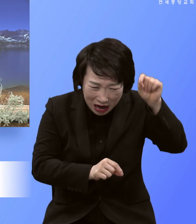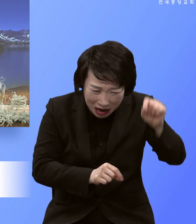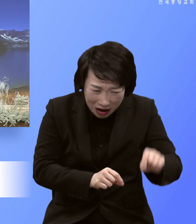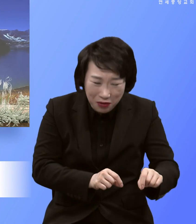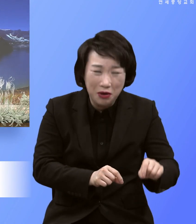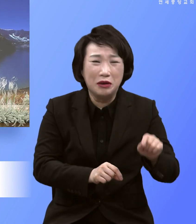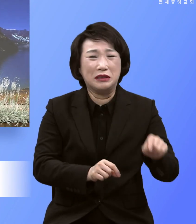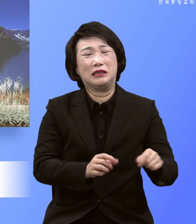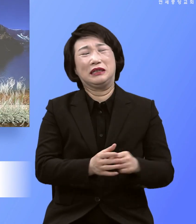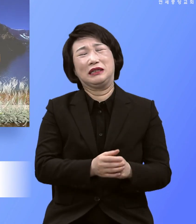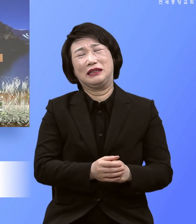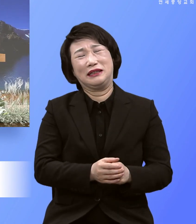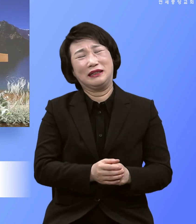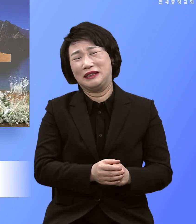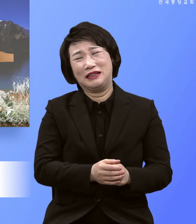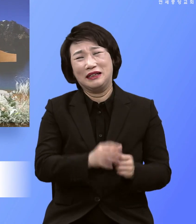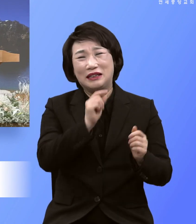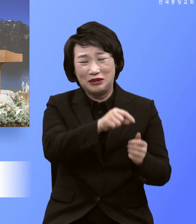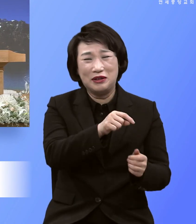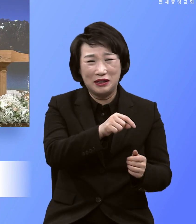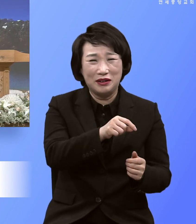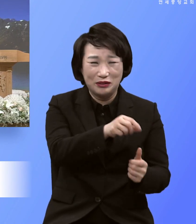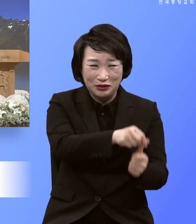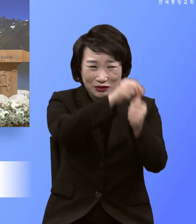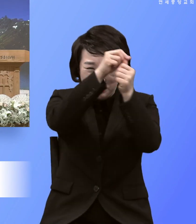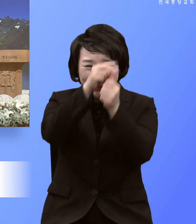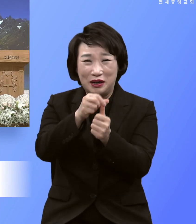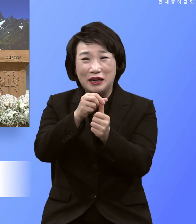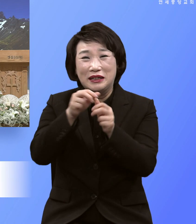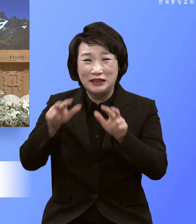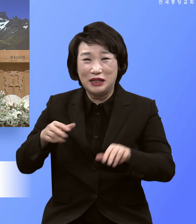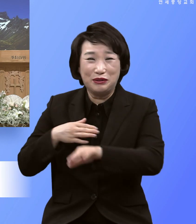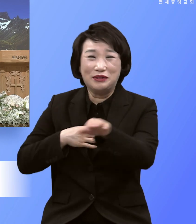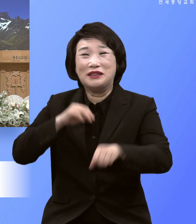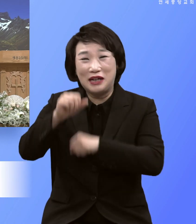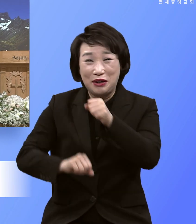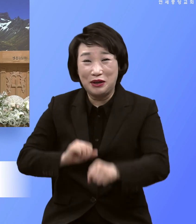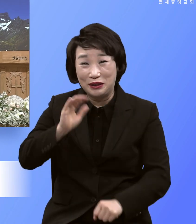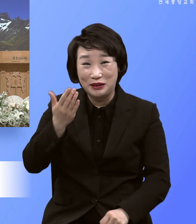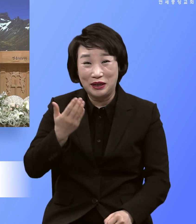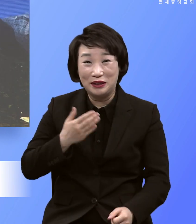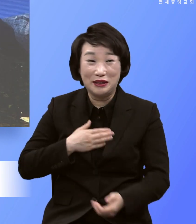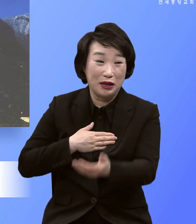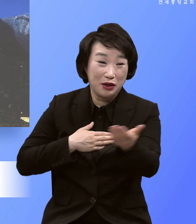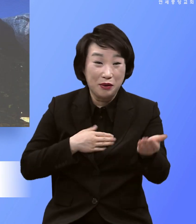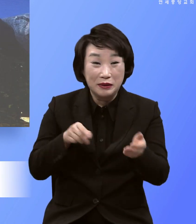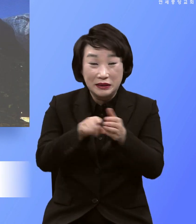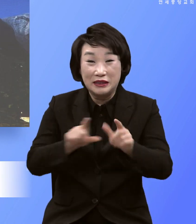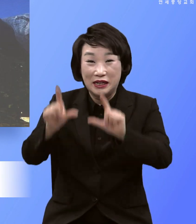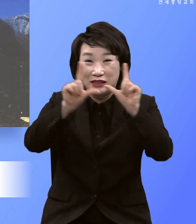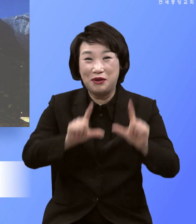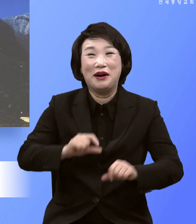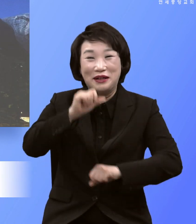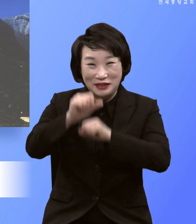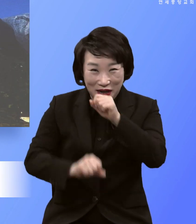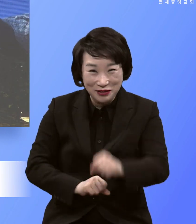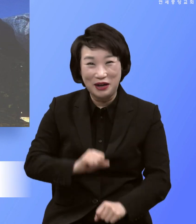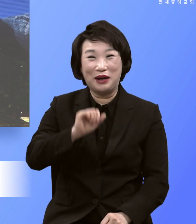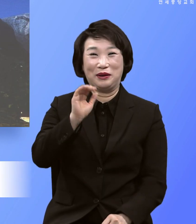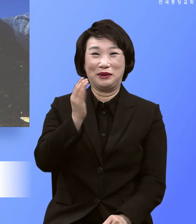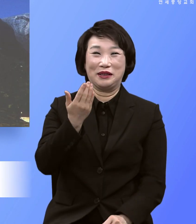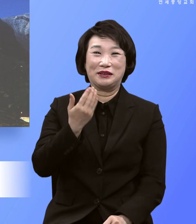영원토록 자유케 한 것입니다. 그래서 여러분들이 신앙생활을 자유하게 하는